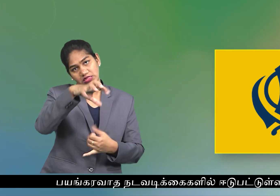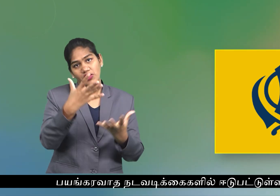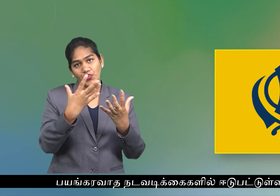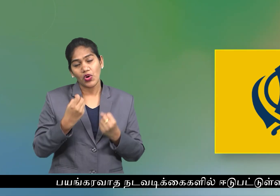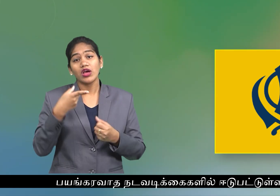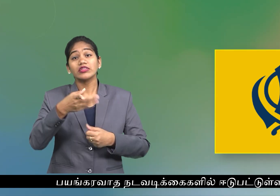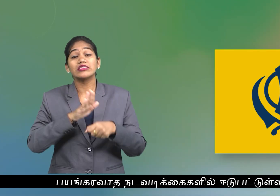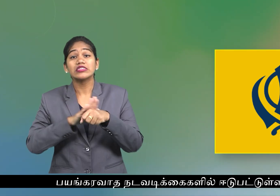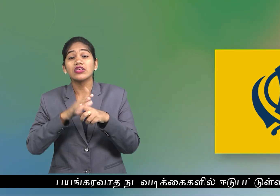ஈடுபட்டுள்ளன.